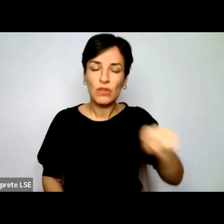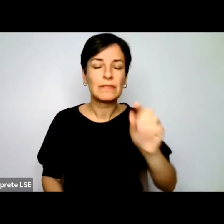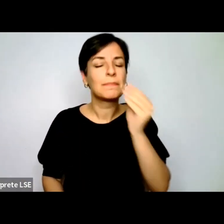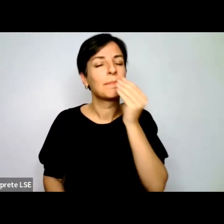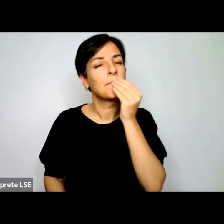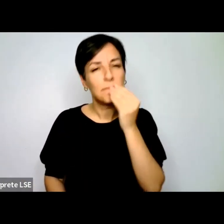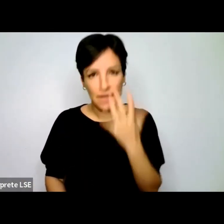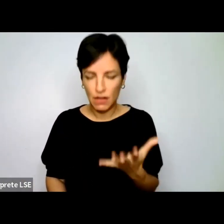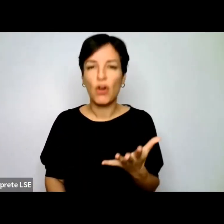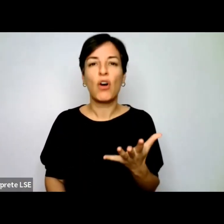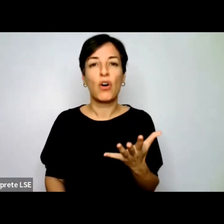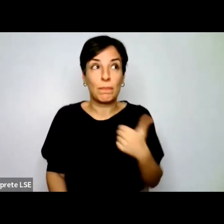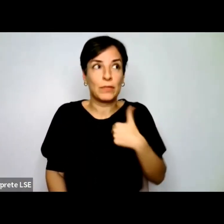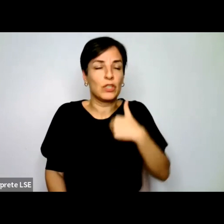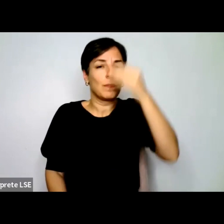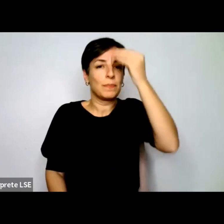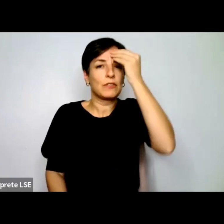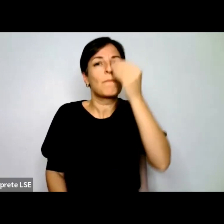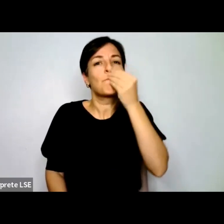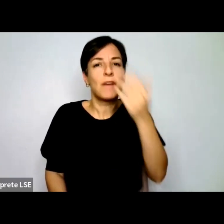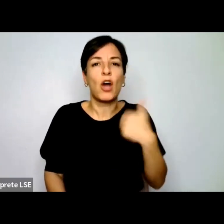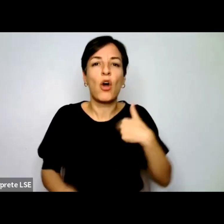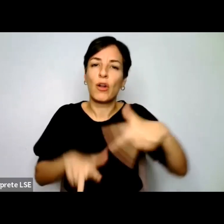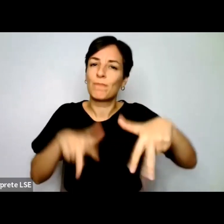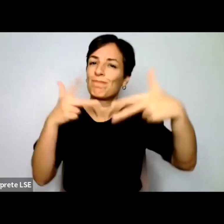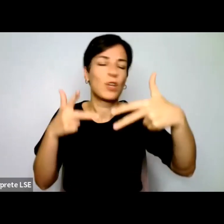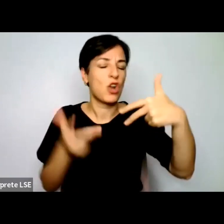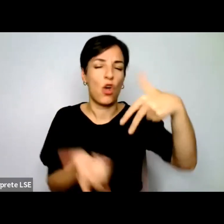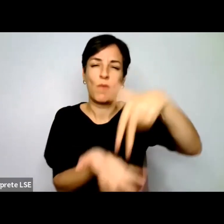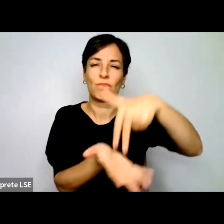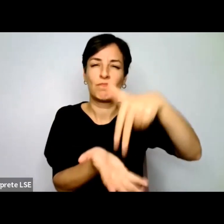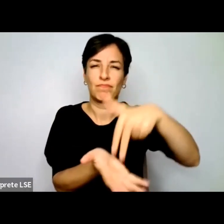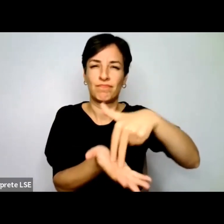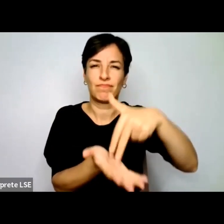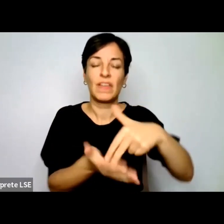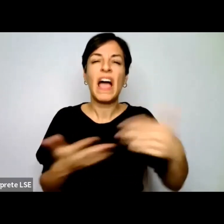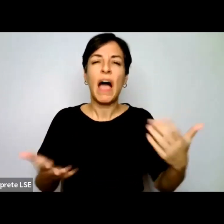mejor. Pienso que sean presenciales. Ahora se ha puesto muy de moda